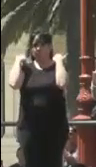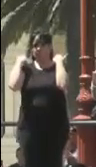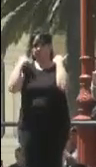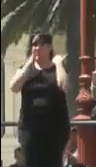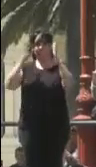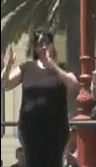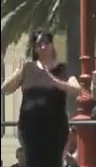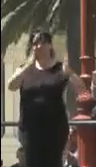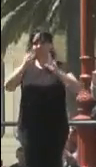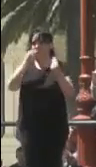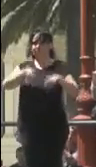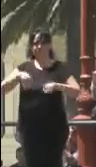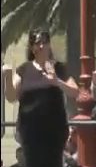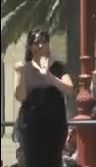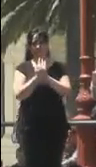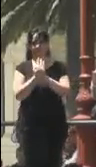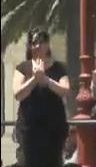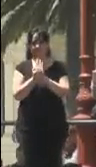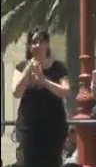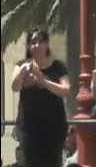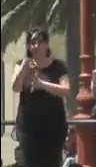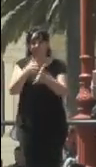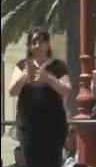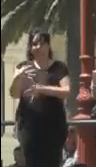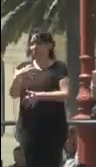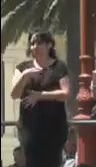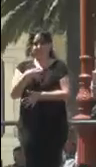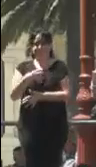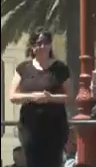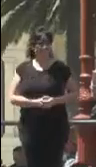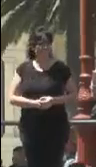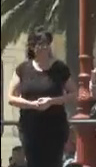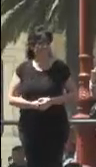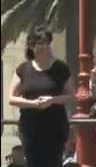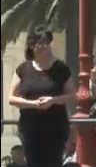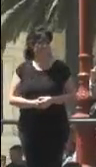histórico. Y esto no tiene vuelta atrás.